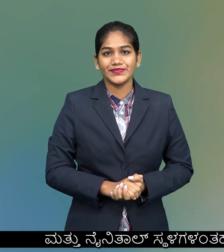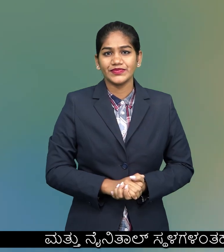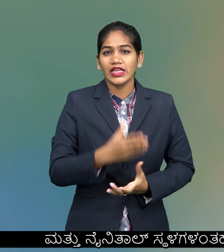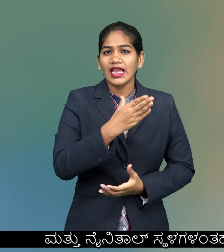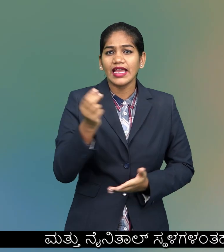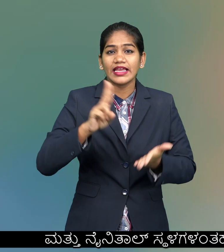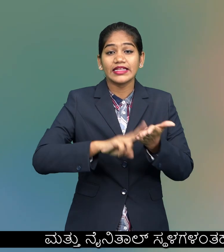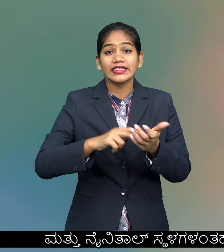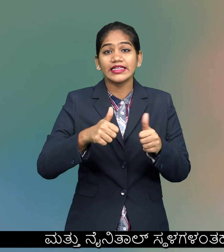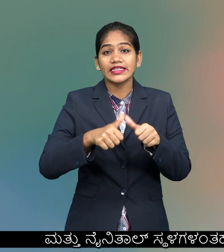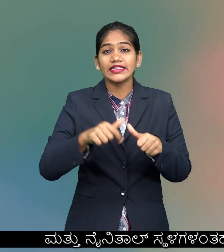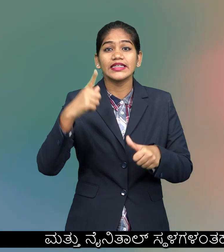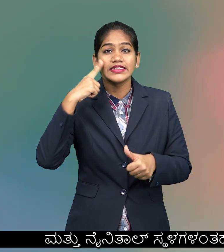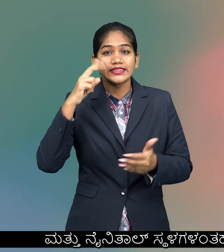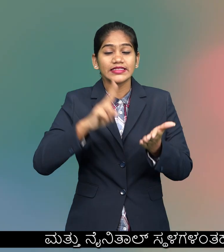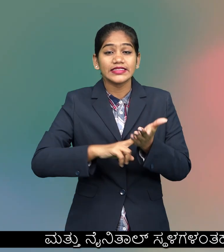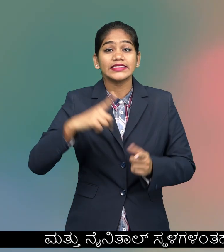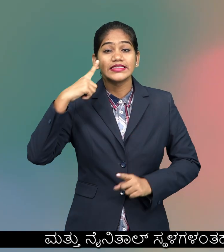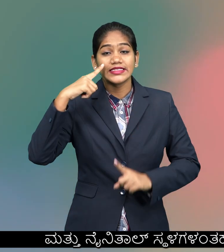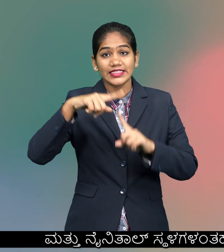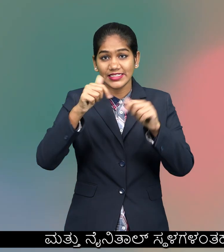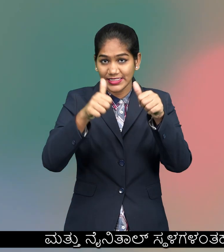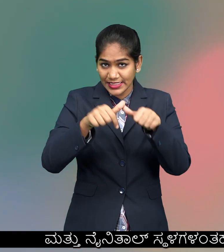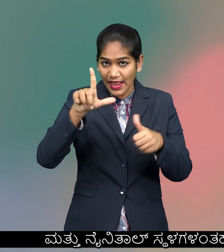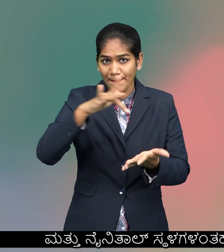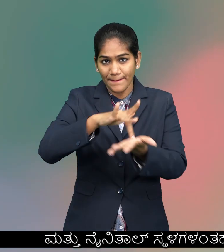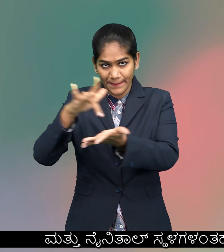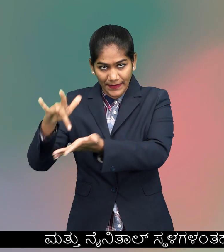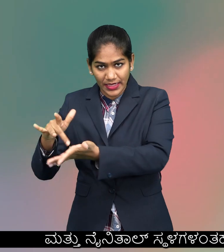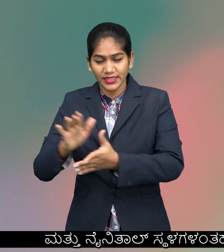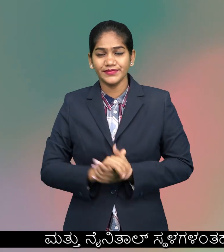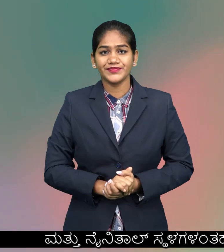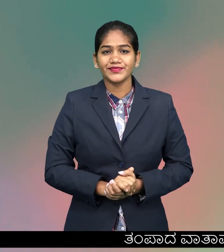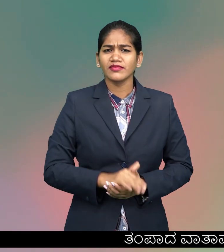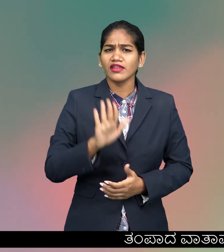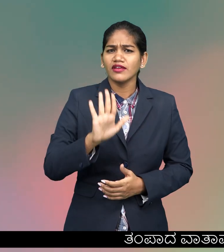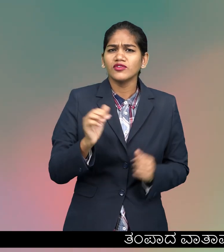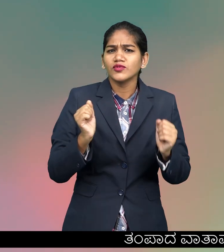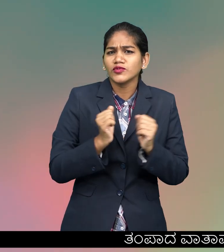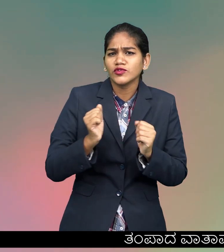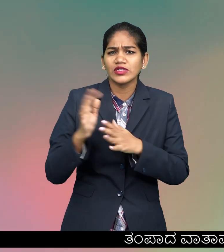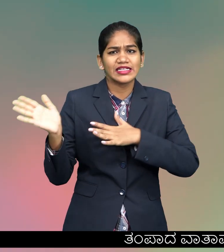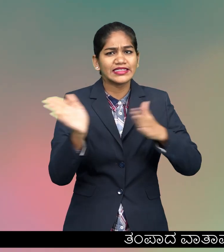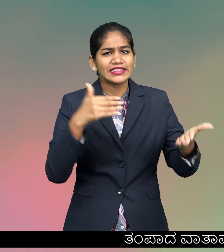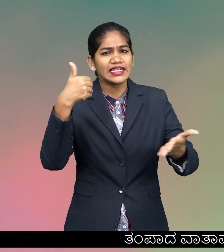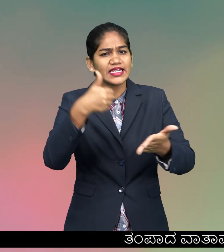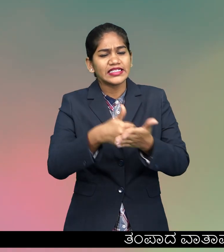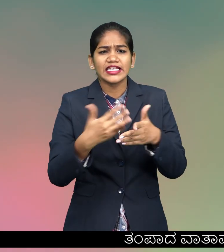ಮತ್ತು ನೈನಿತಾಲ್ ಸ್ಥಳದಂತಹ ಗಿರಿಧಾಮಗಳು ಬೇಸಿಗೆಯ ತಿಂಗಳುಗಳಲ್ಲಿ ತಾಪದ ವಾತಾವರಣವನ್ನು ಹೊಂದಿರುತ್ತವೆ.